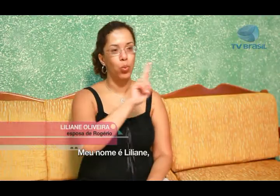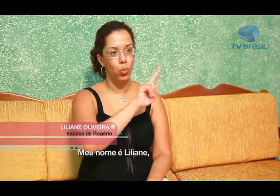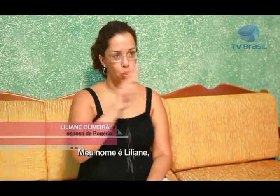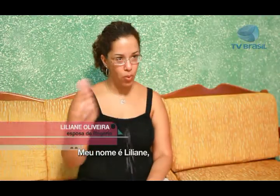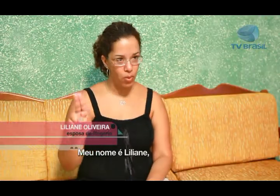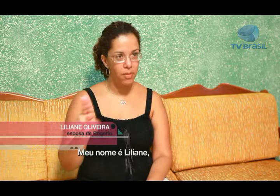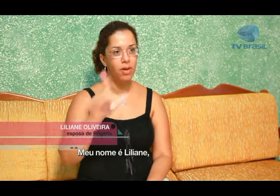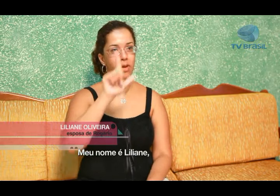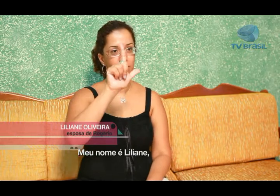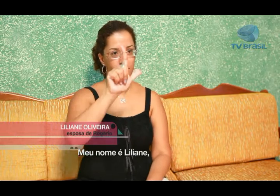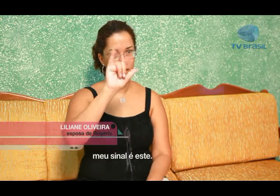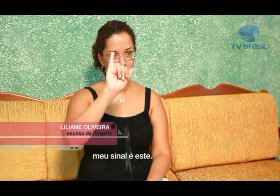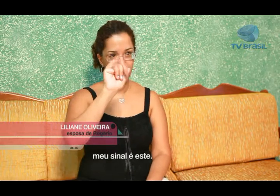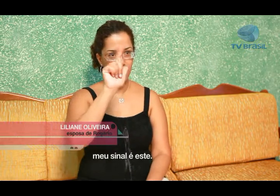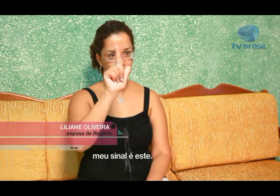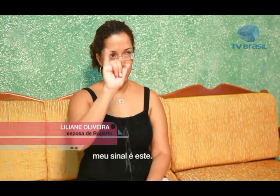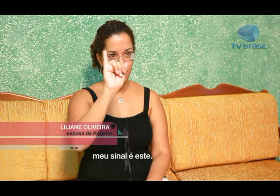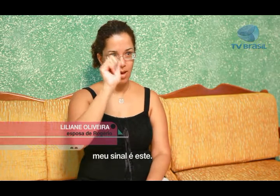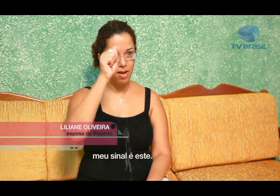Meu nome é Liliane, meu sinal é este.